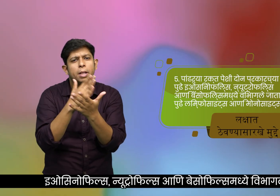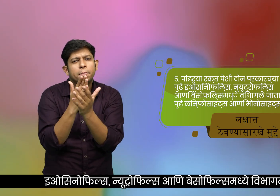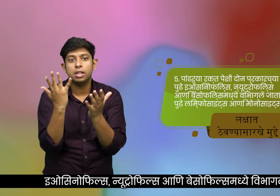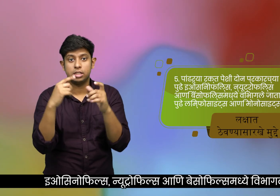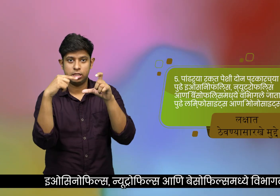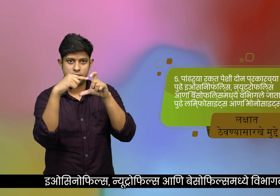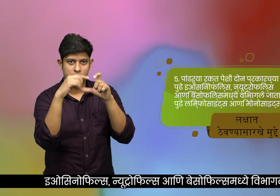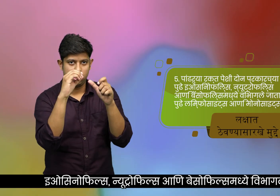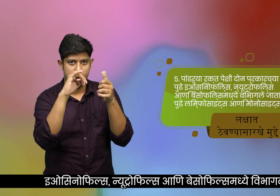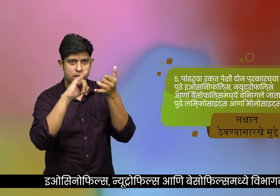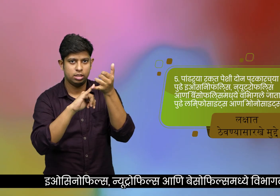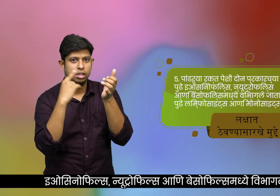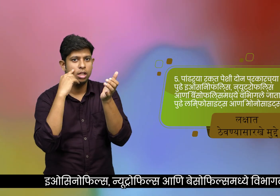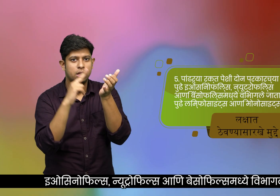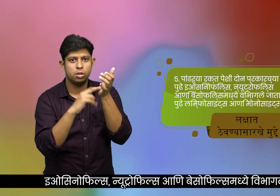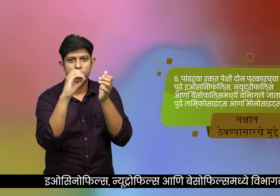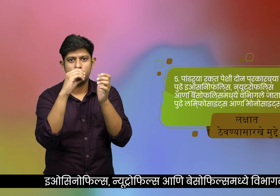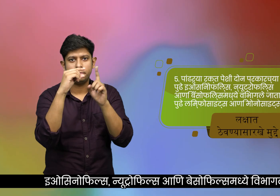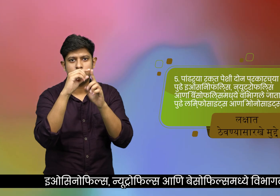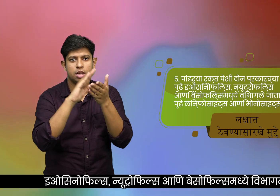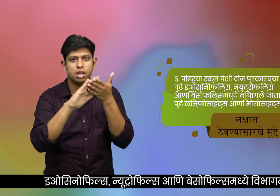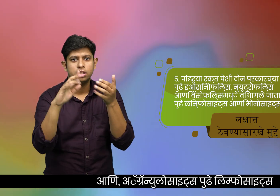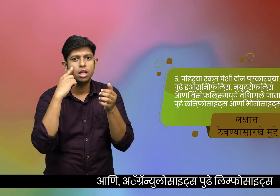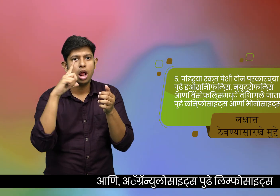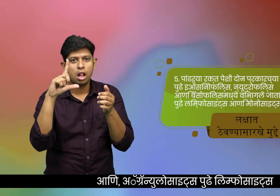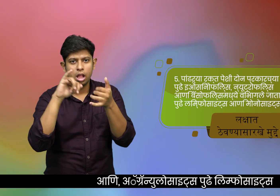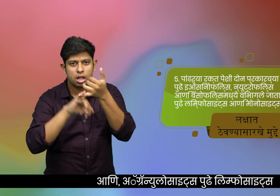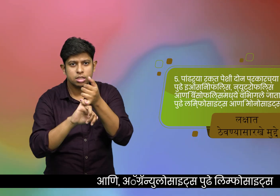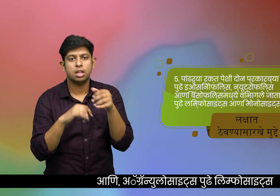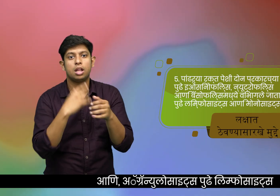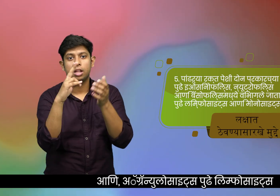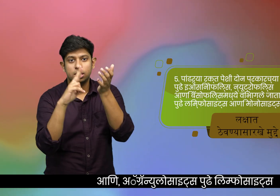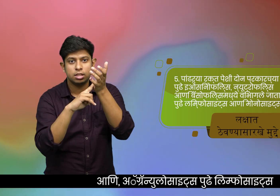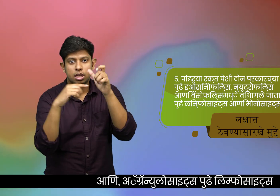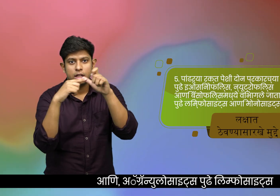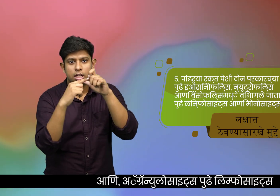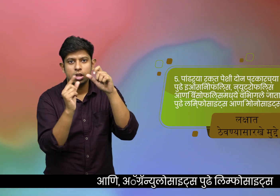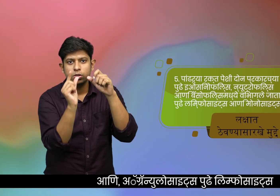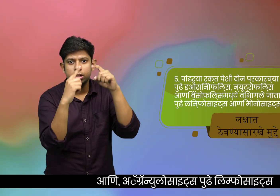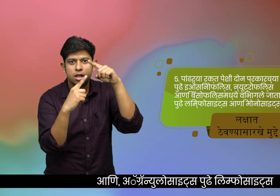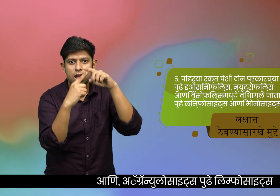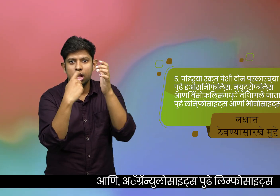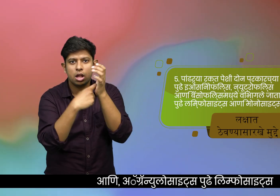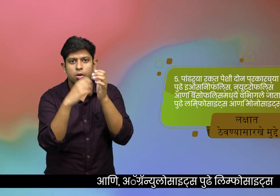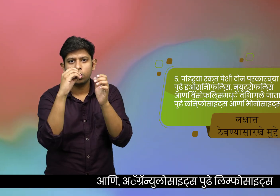आणि बेसियोफिल्स मध्ये विभागले जातात आणि ॲग्युलोसाइट्स पुढे लिम्फोसाइट्स